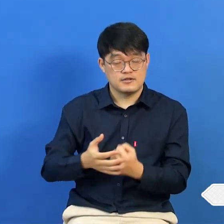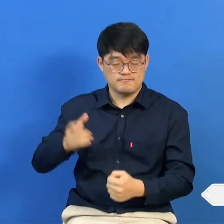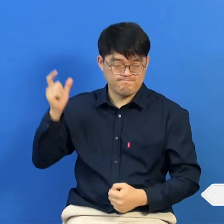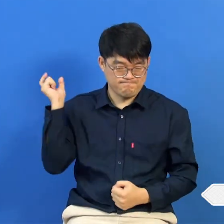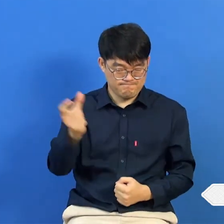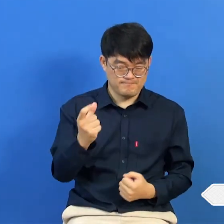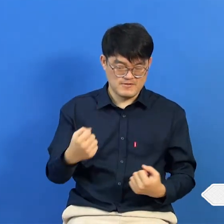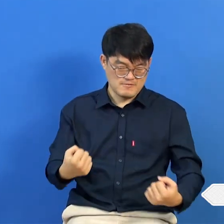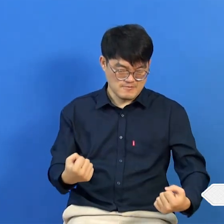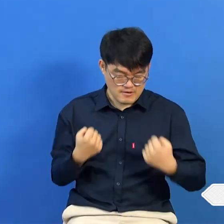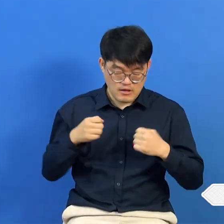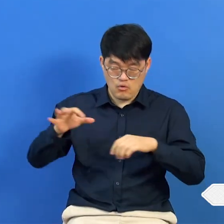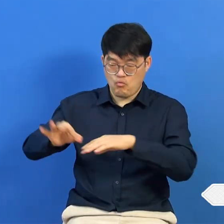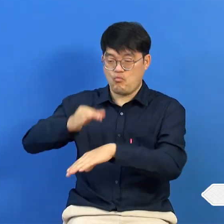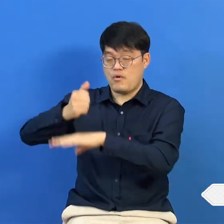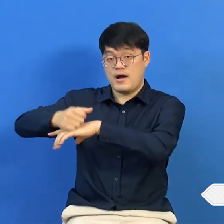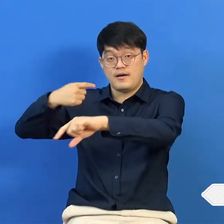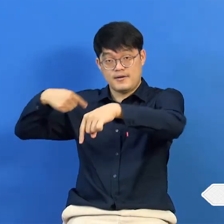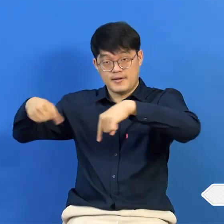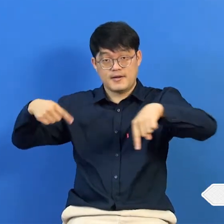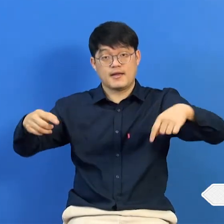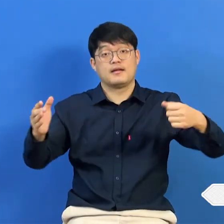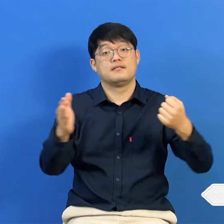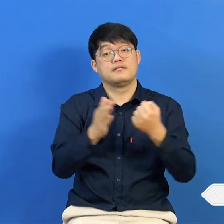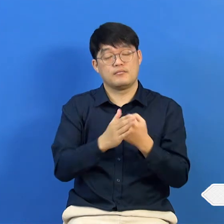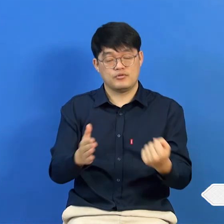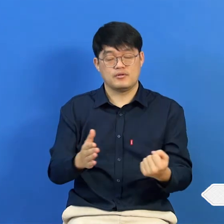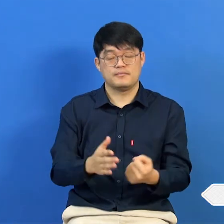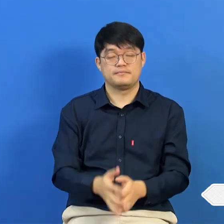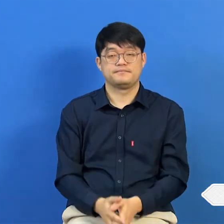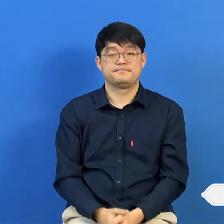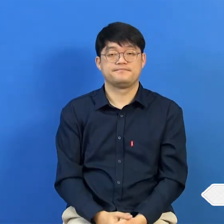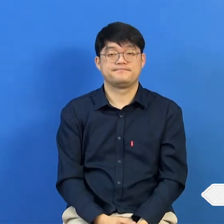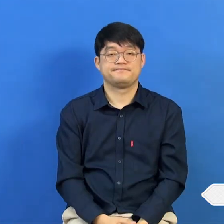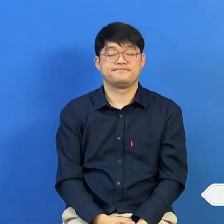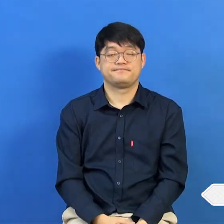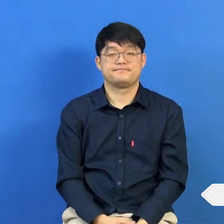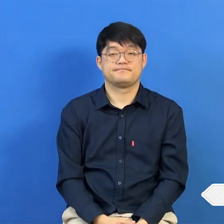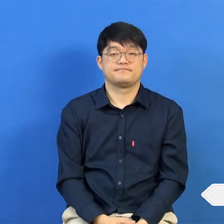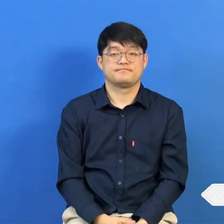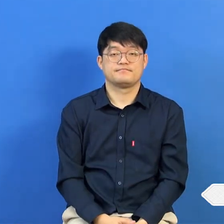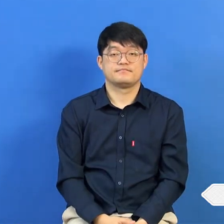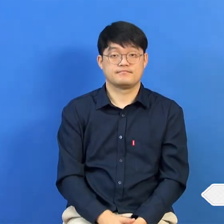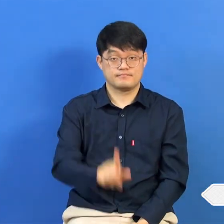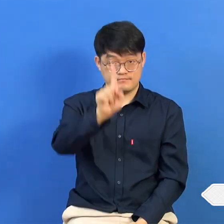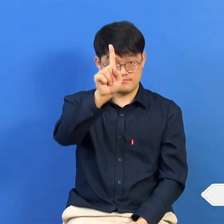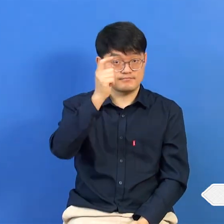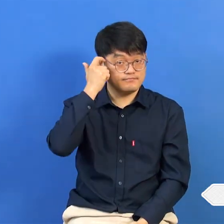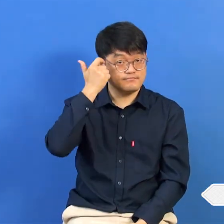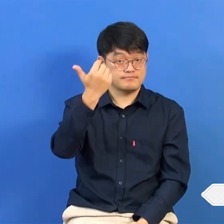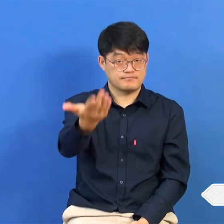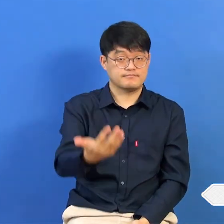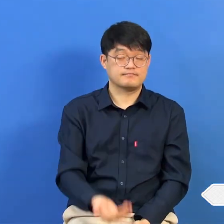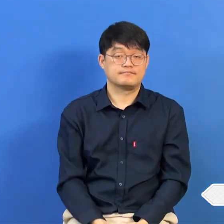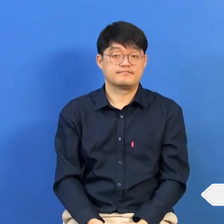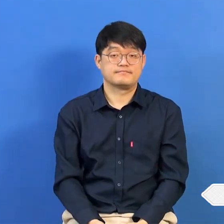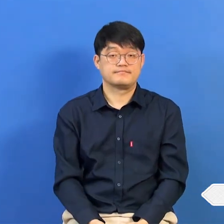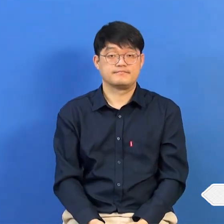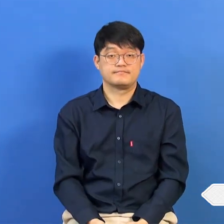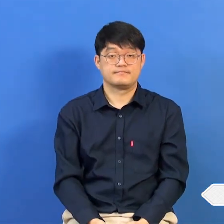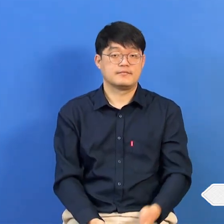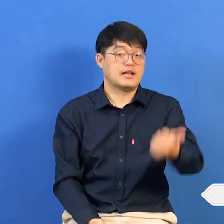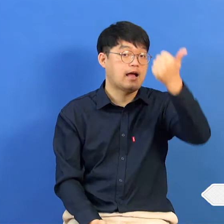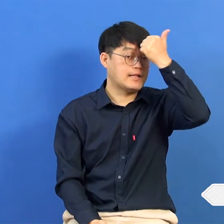강력하게 왕노릇하면서 역사하기 때문에 그렇습니다. 하나 물어볼까요?